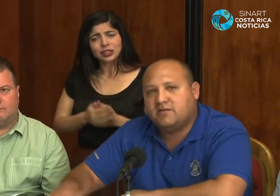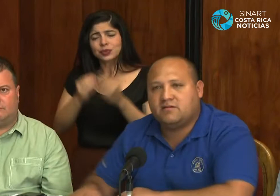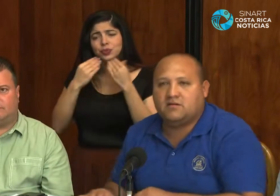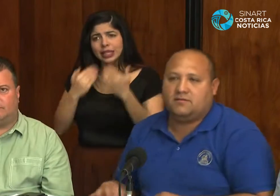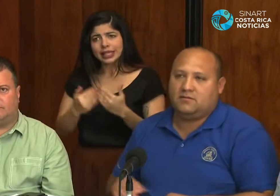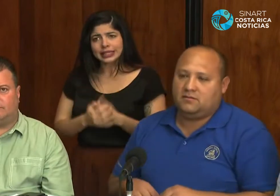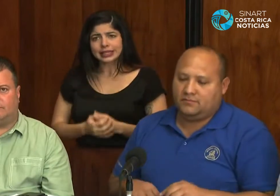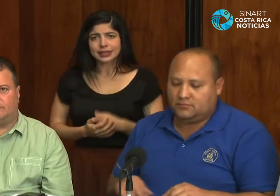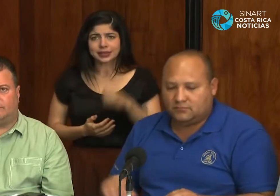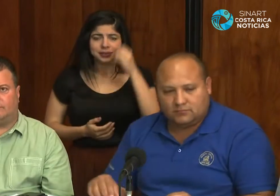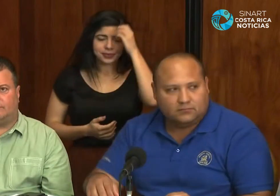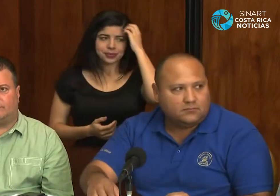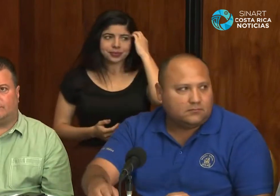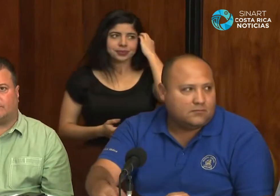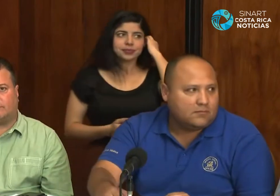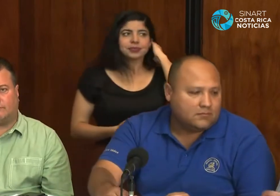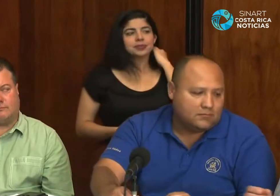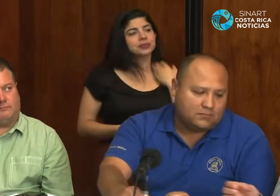Muchísimas gracias.